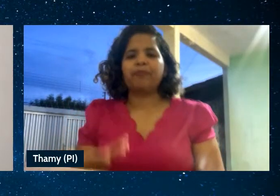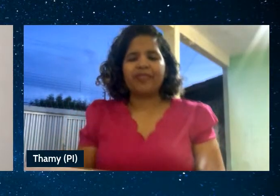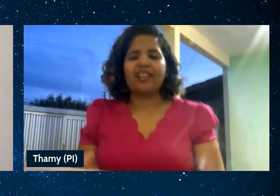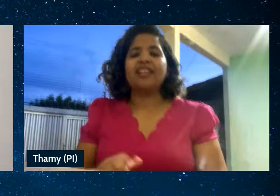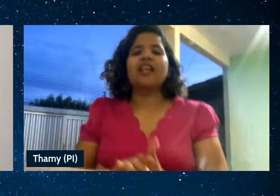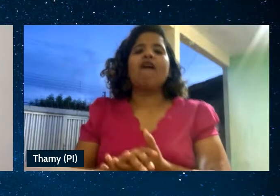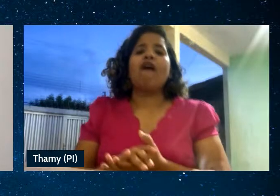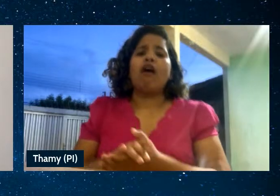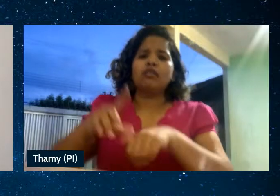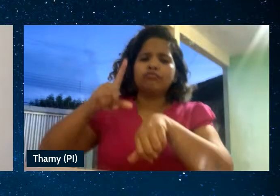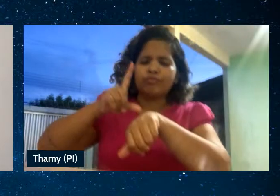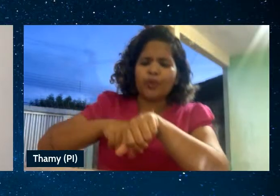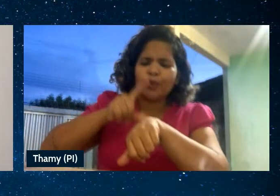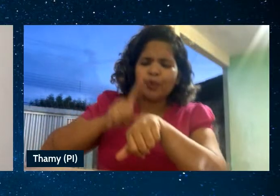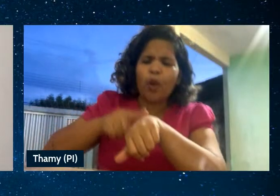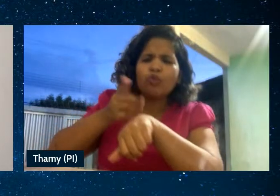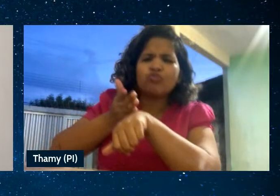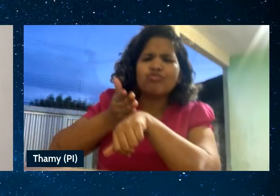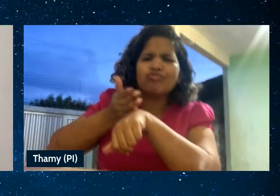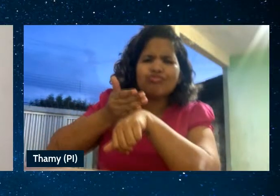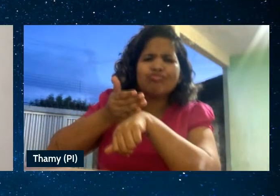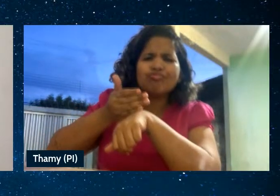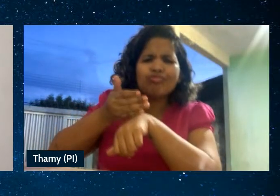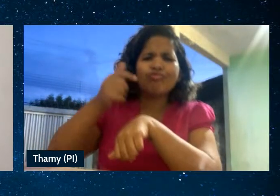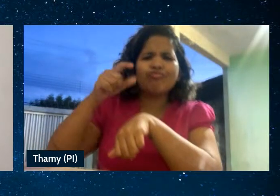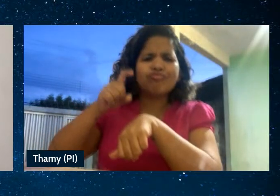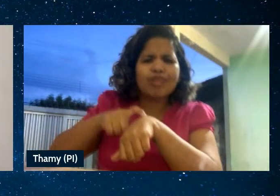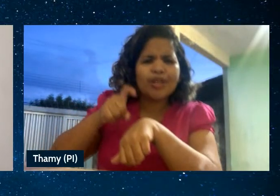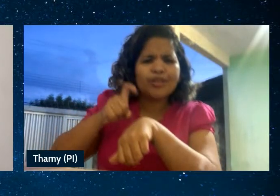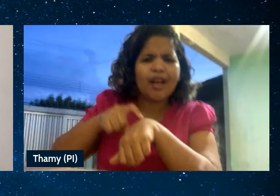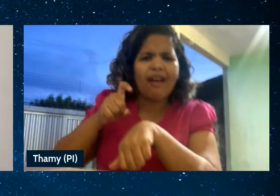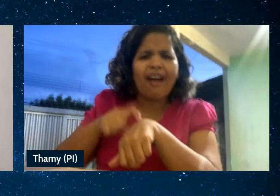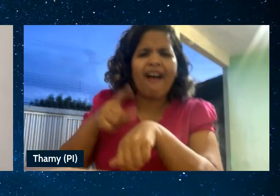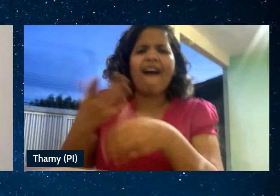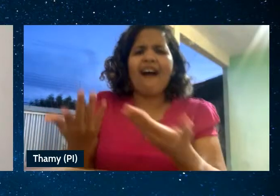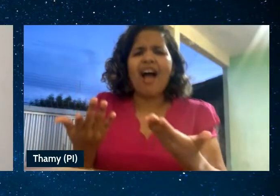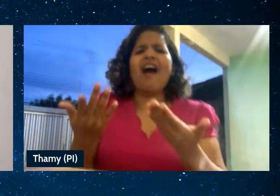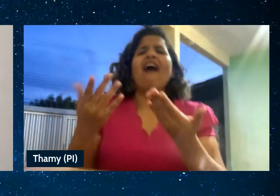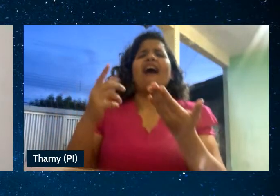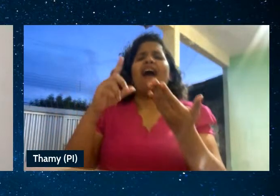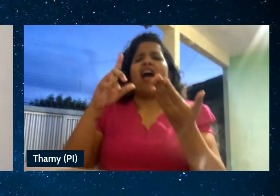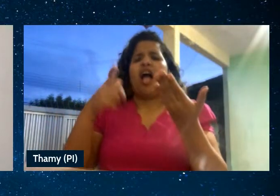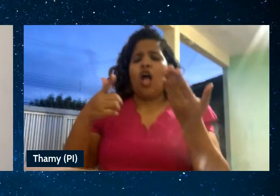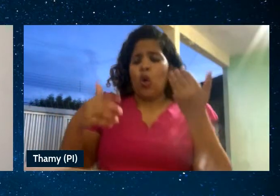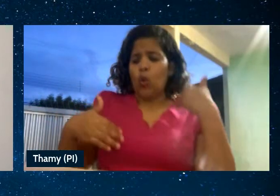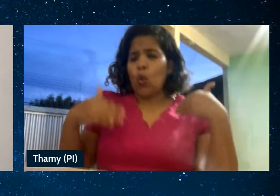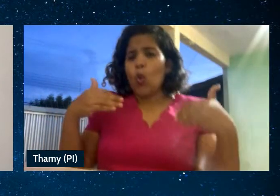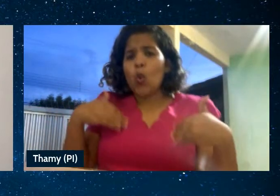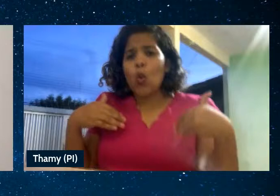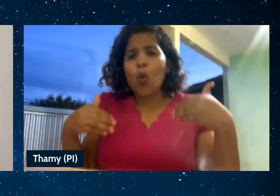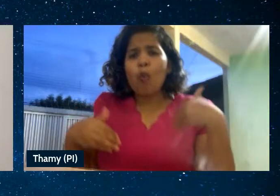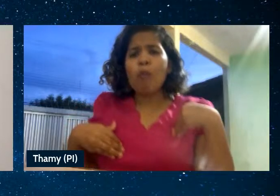minuto que passa adiciona consumo a máquina orgânica